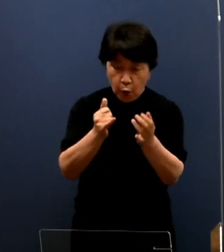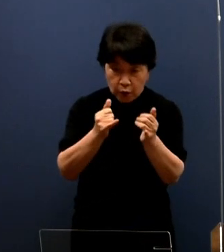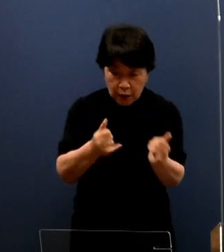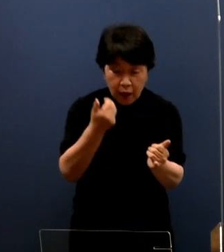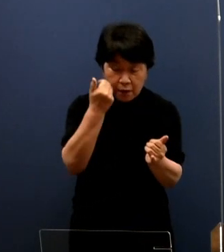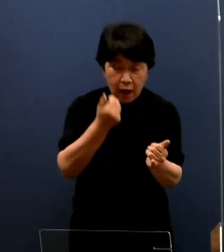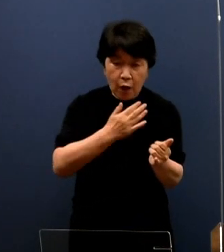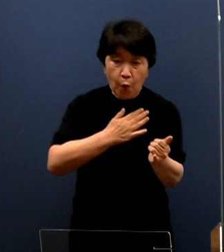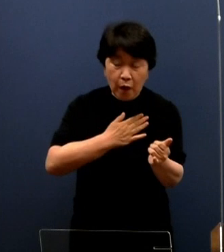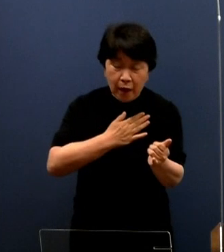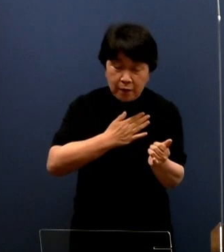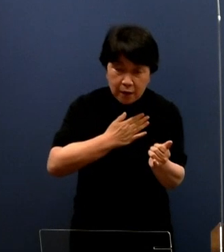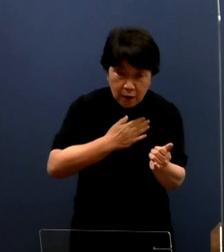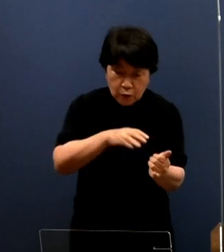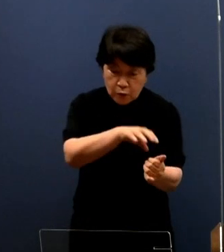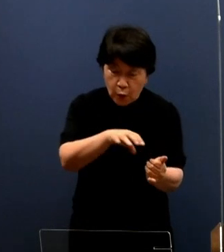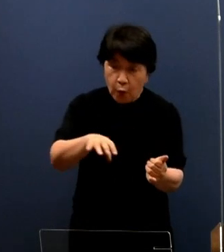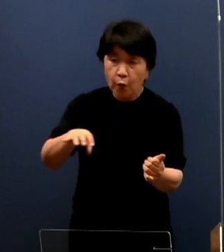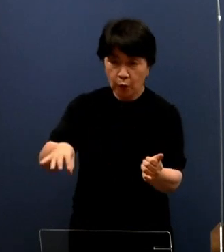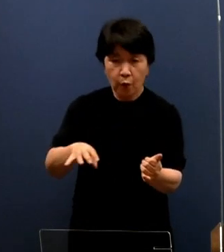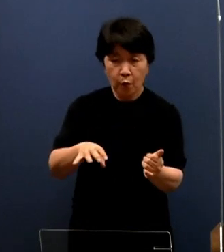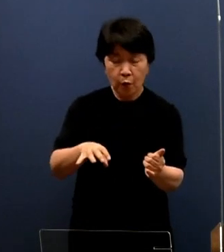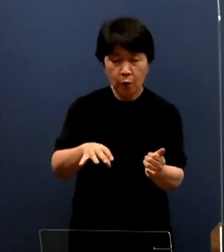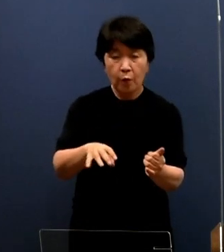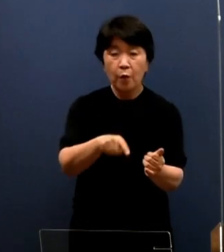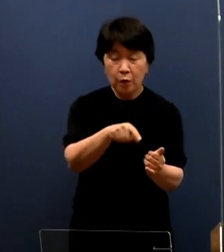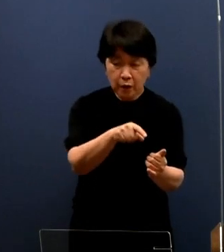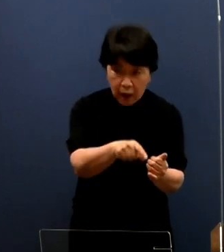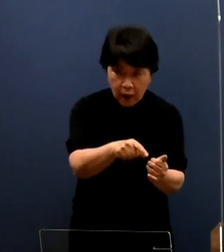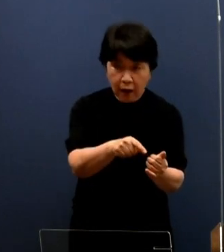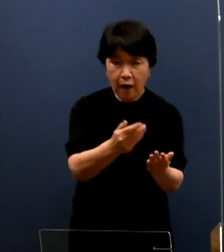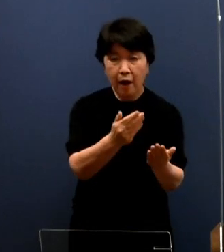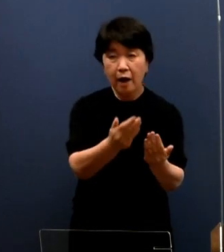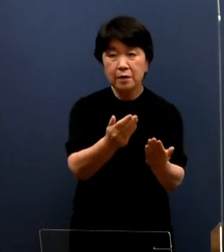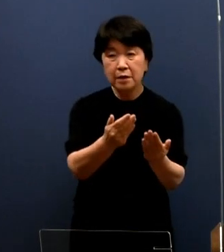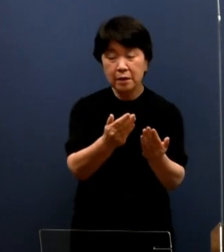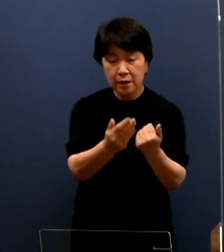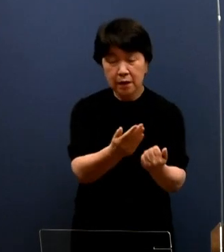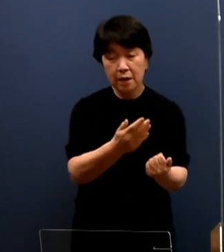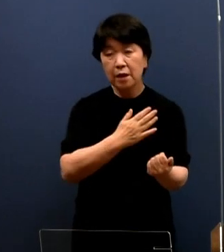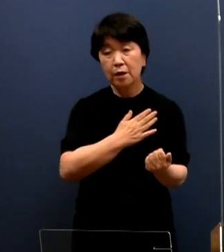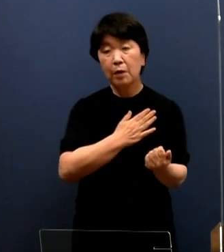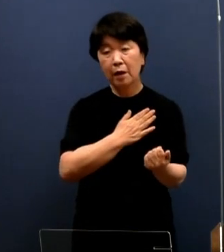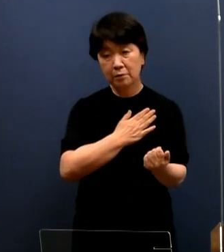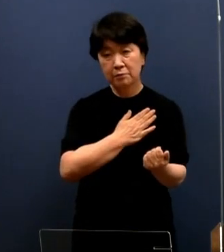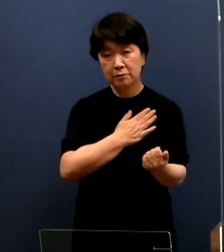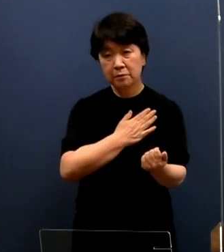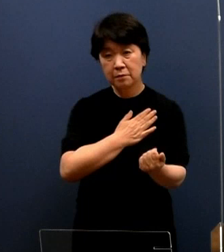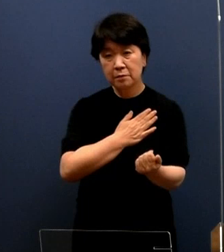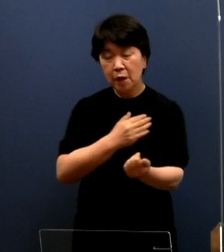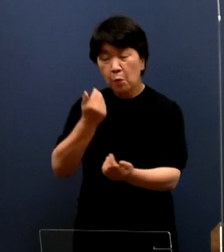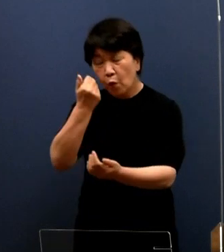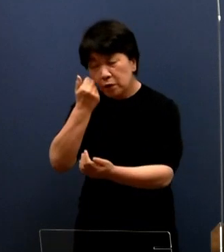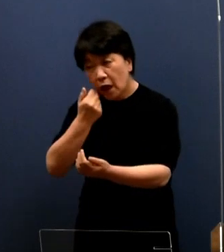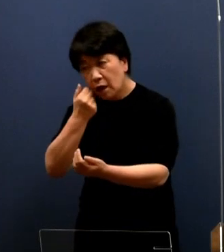がきちんと数字を把握できて、そうでない不特定多数の方が利用される施設っていうのは、判明しにくくなっていると、私は思